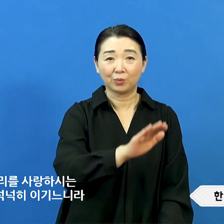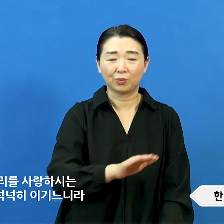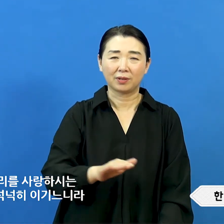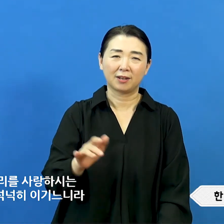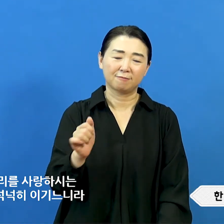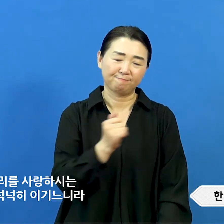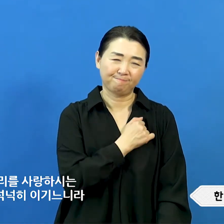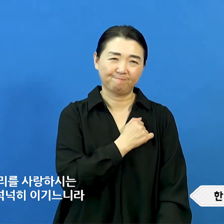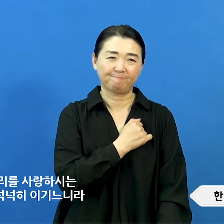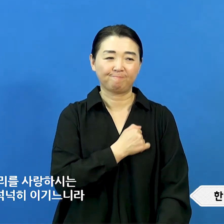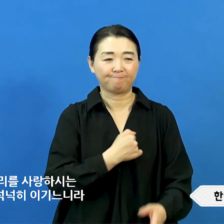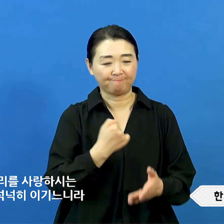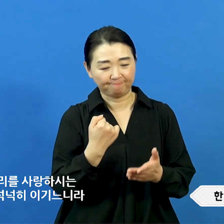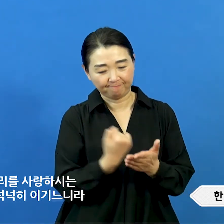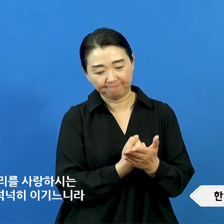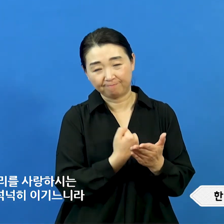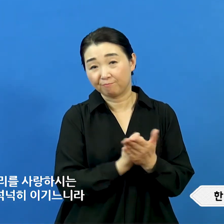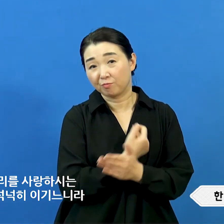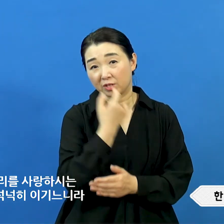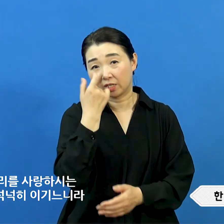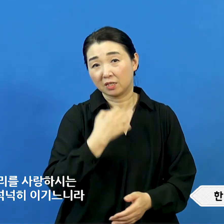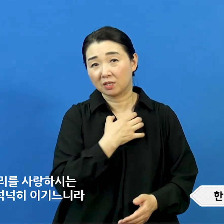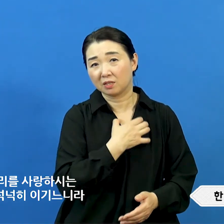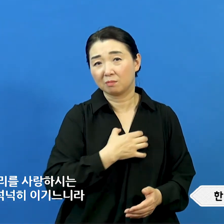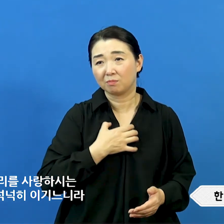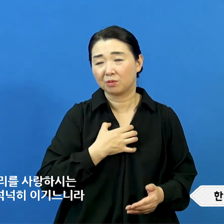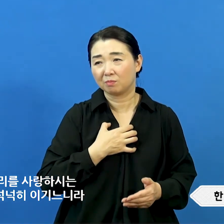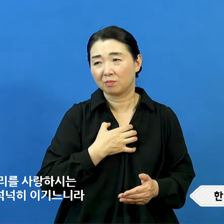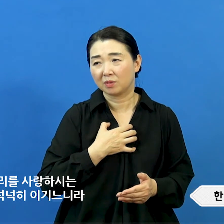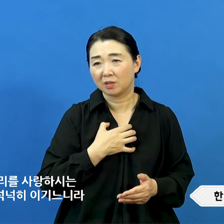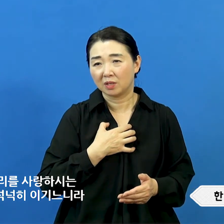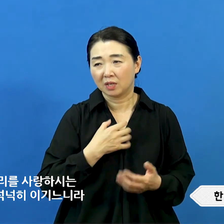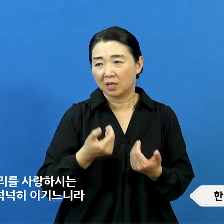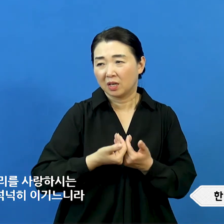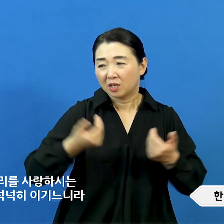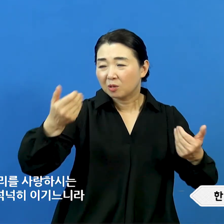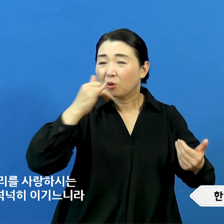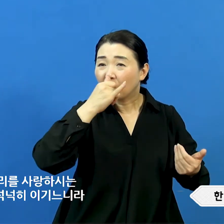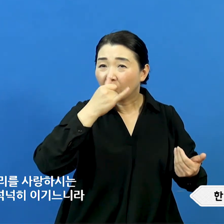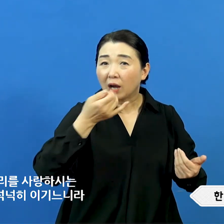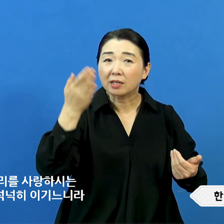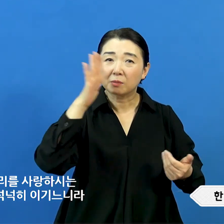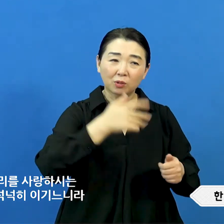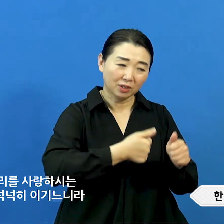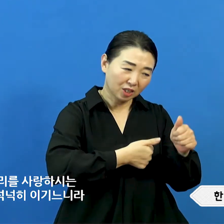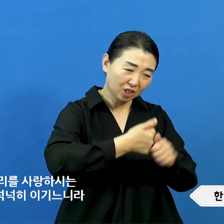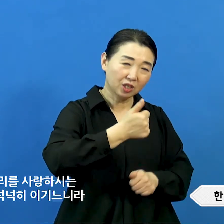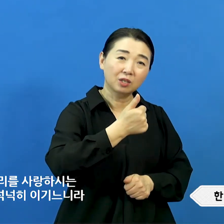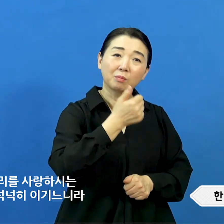비통한 슬픔과 이별을 당하더라도 그래도 이길 수 있는 것이 뭐라고요?